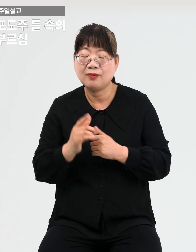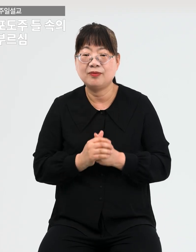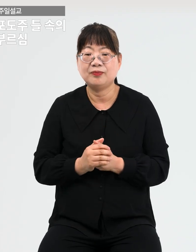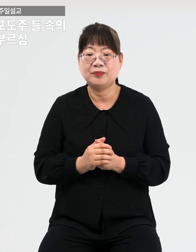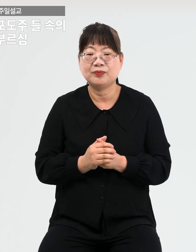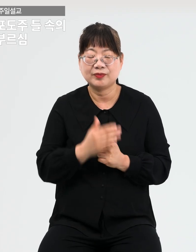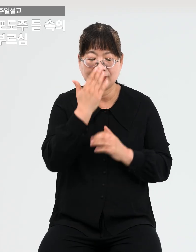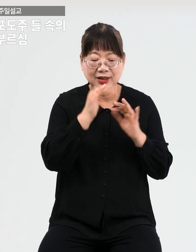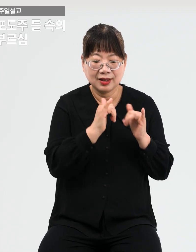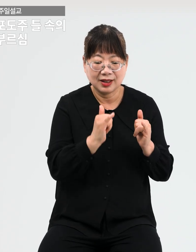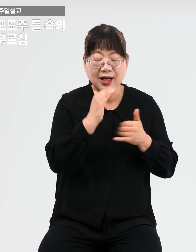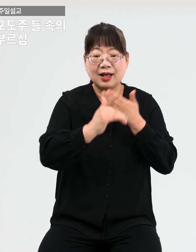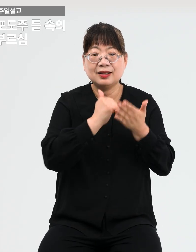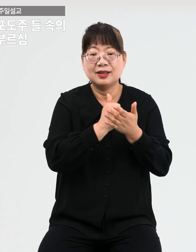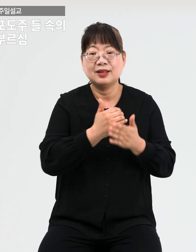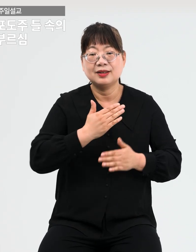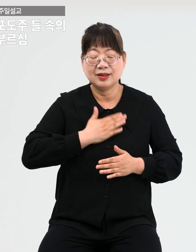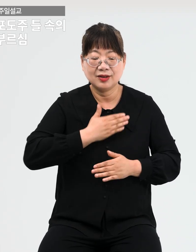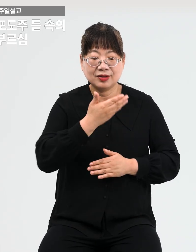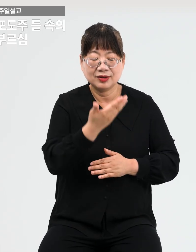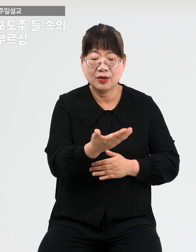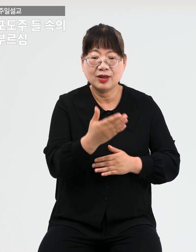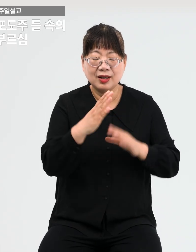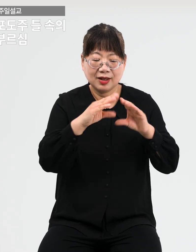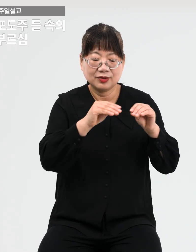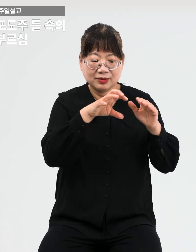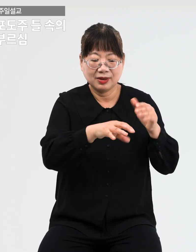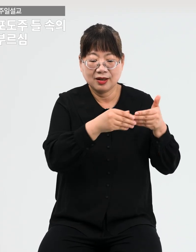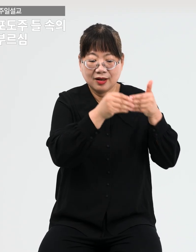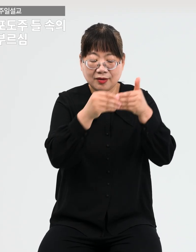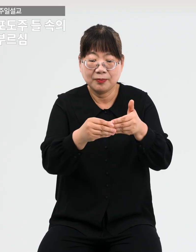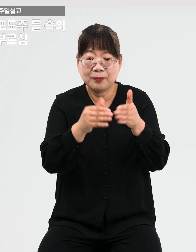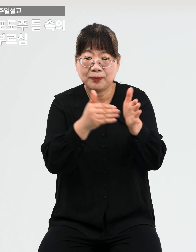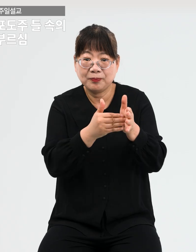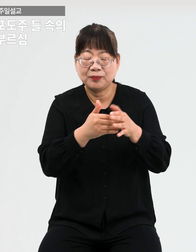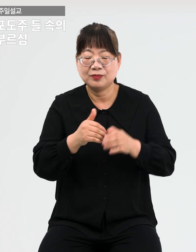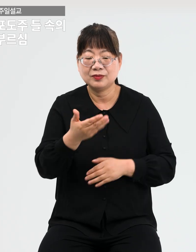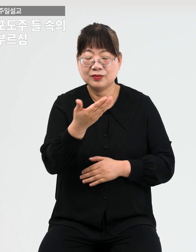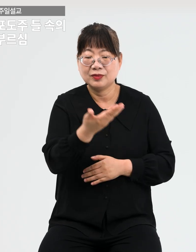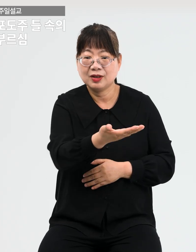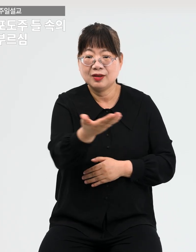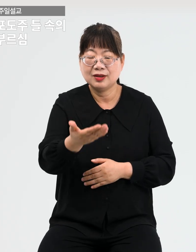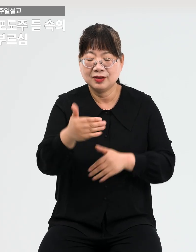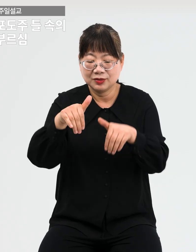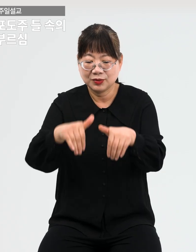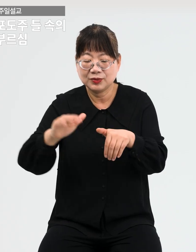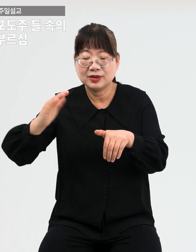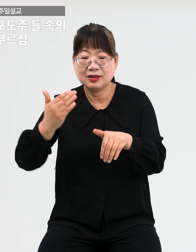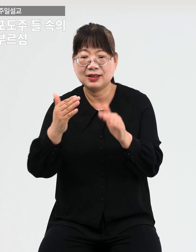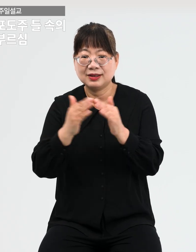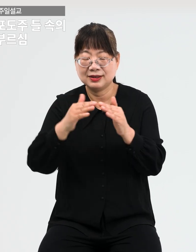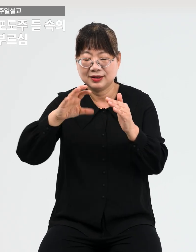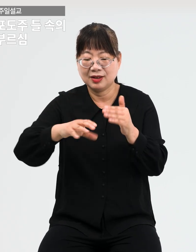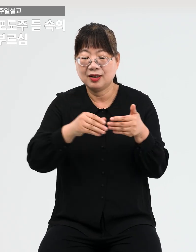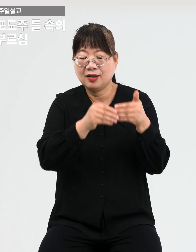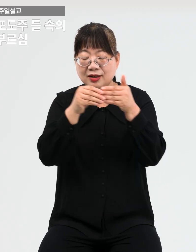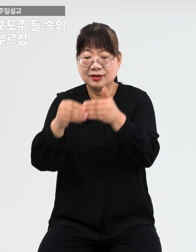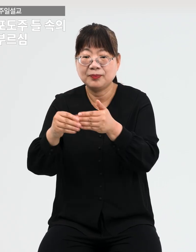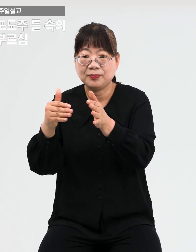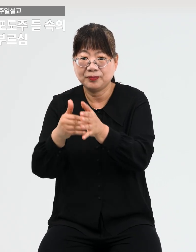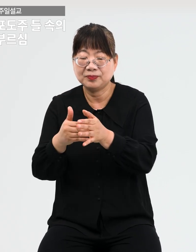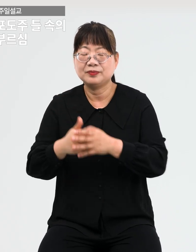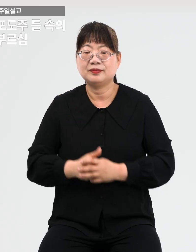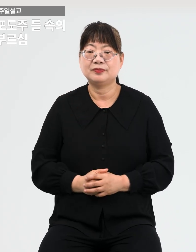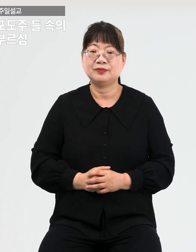말씀하시기를 이스라엘의 하나님 내가 너희를 애굽에서 인도하여 내며 너희를 그 종되었던 집에서 나오게 하여